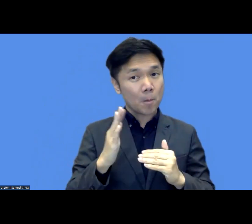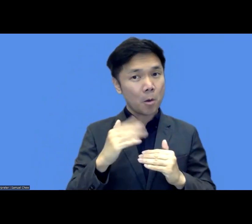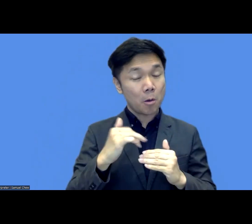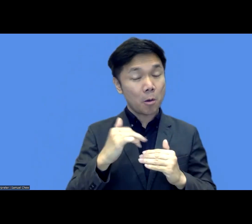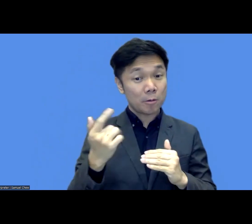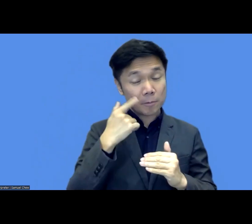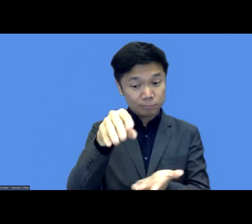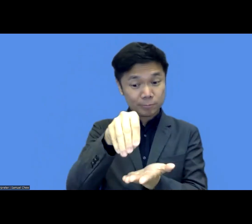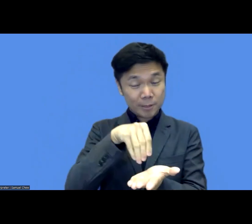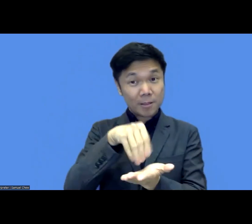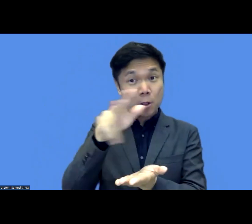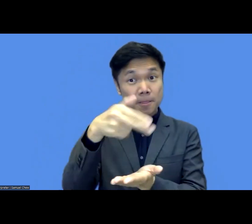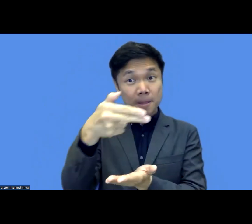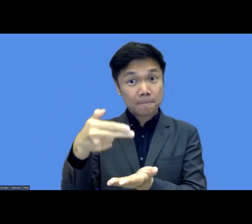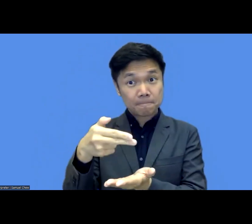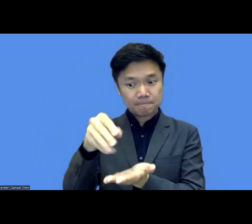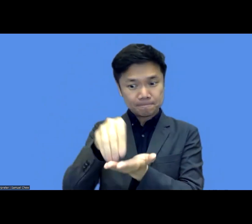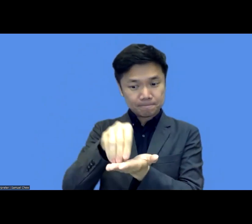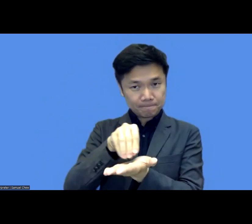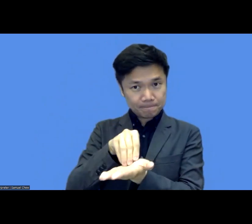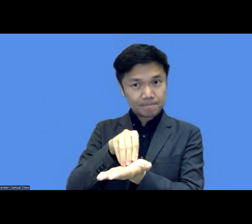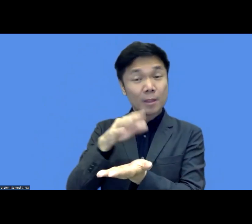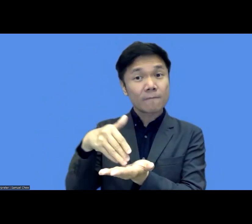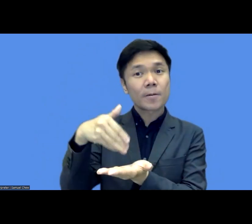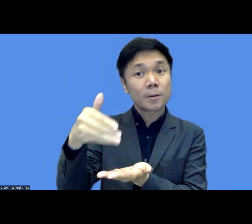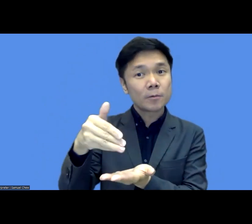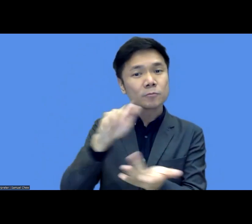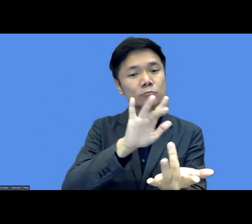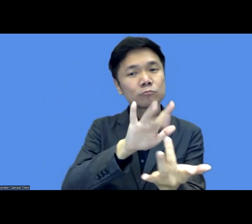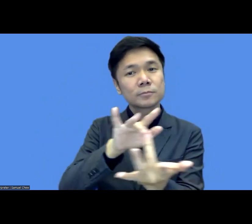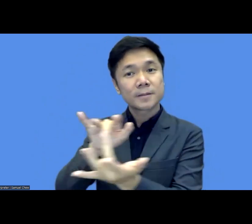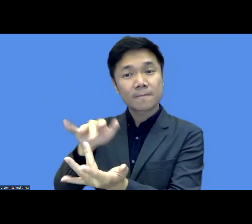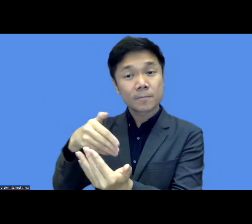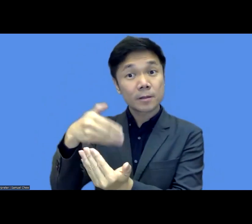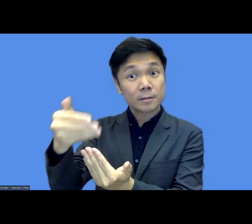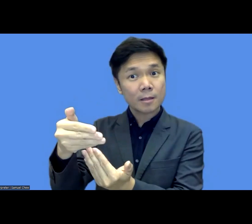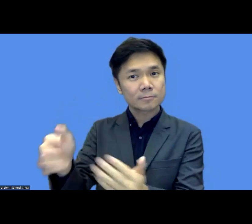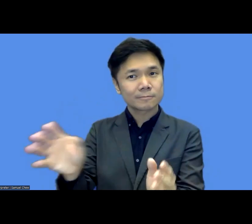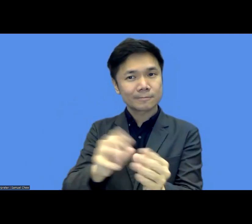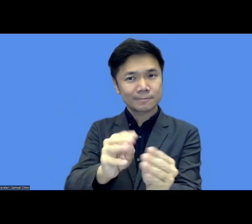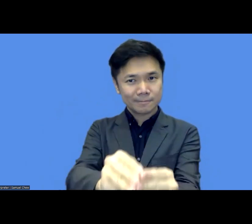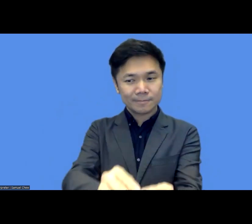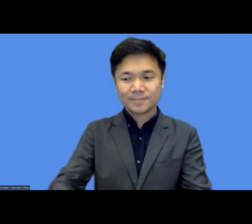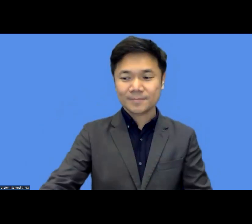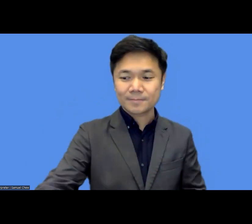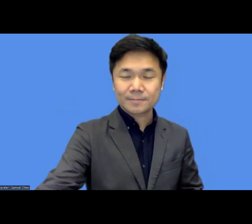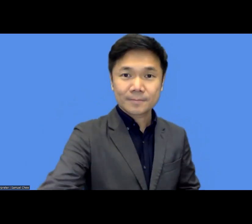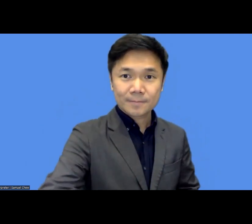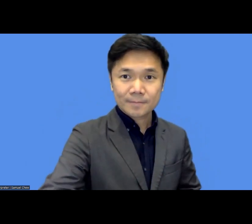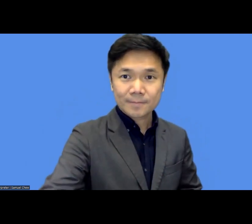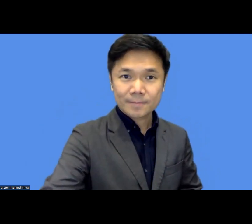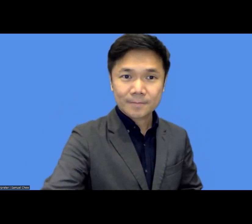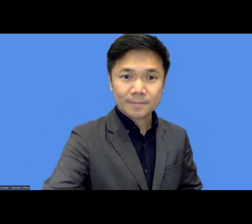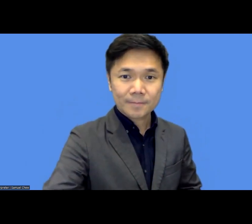manténganse a tanto. Vamos a tener muchas más oportunidades para participar.